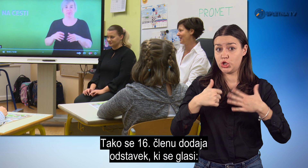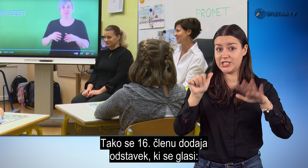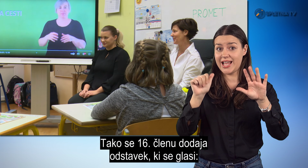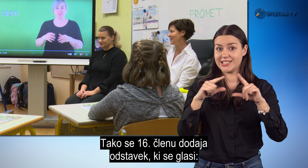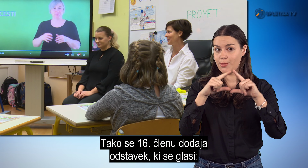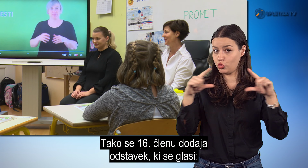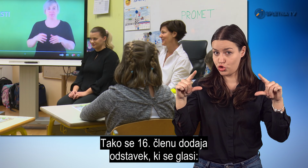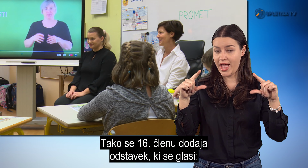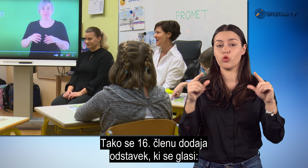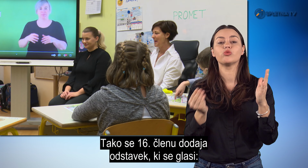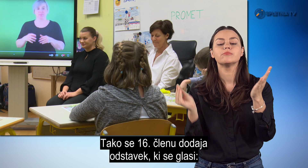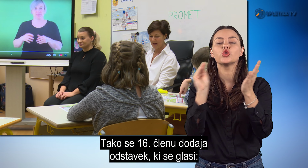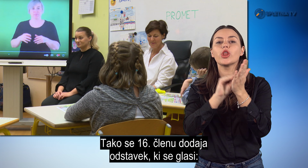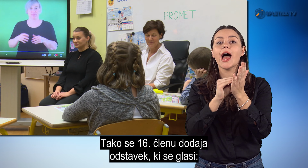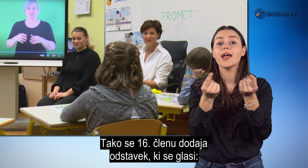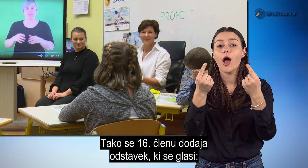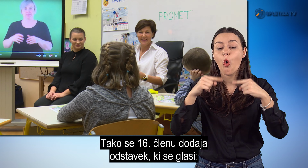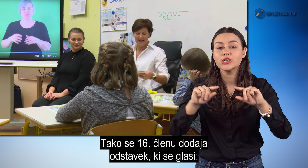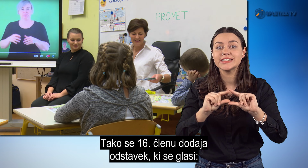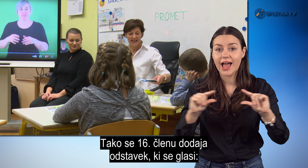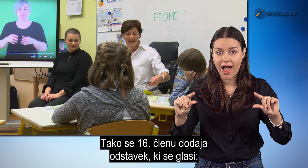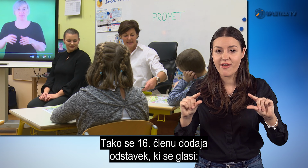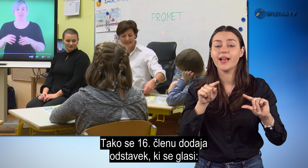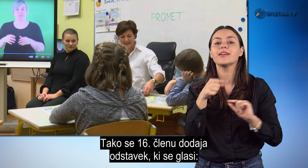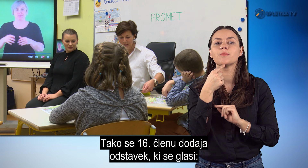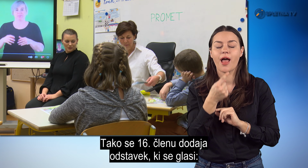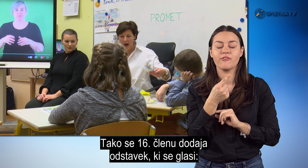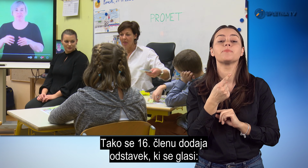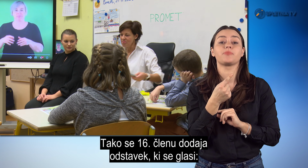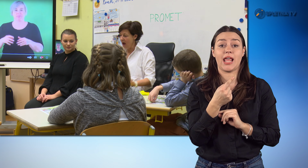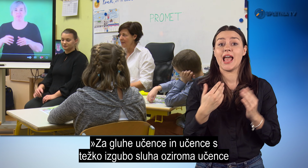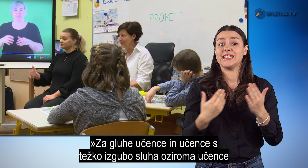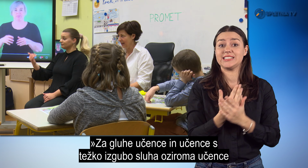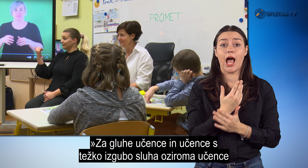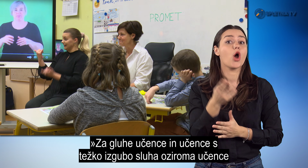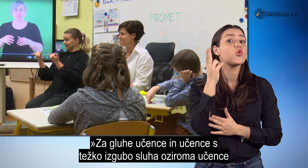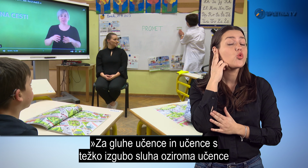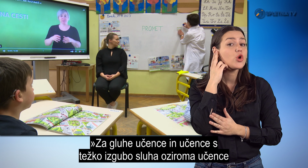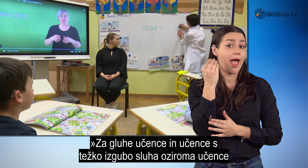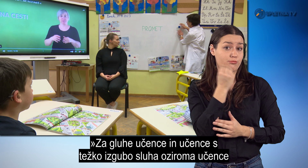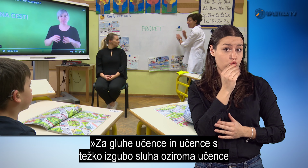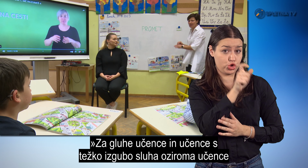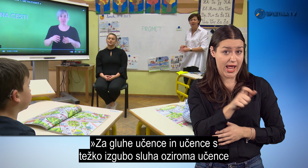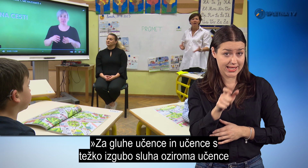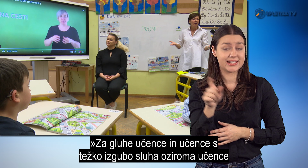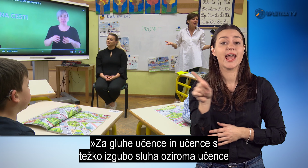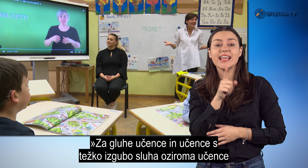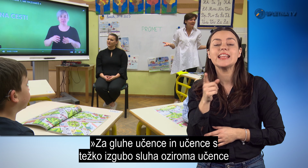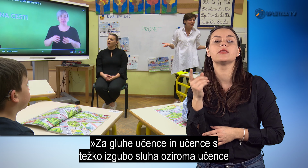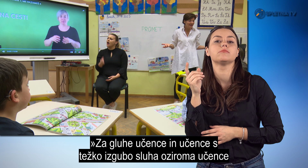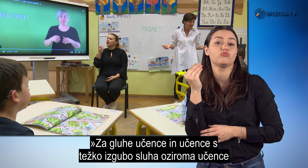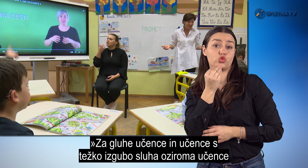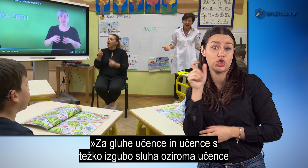Tako se 16. členu dodaja odstavek, ki se glasi: Za gluhe učence in učence